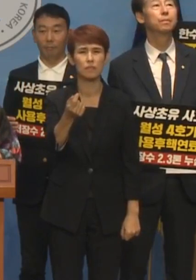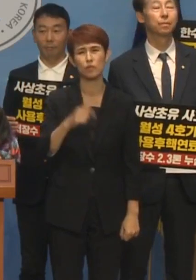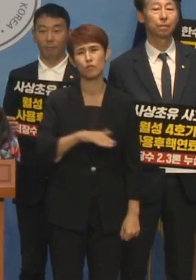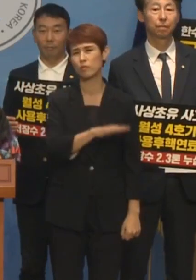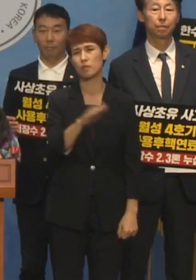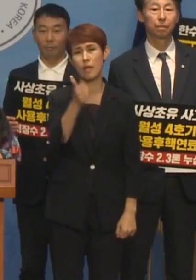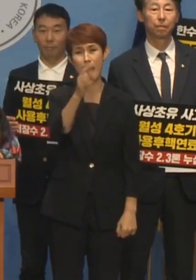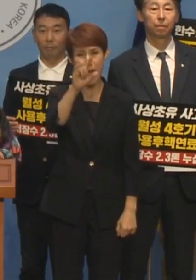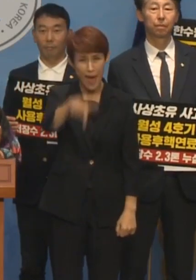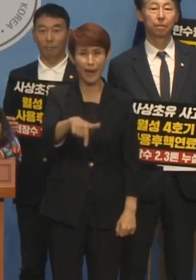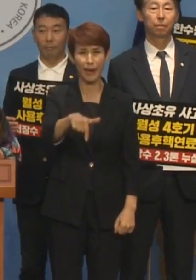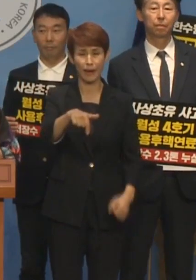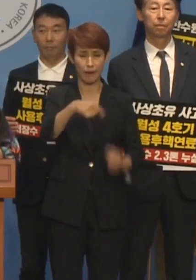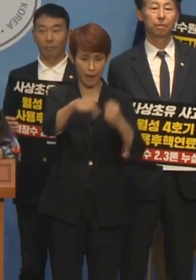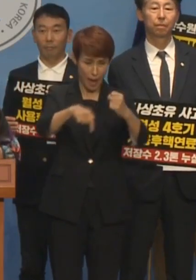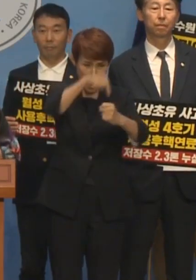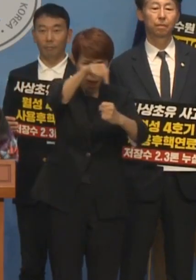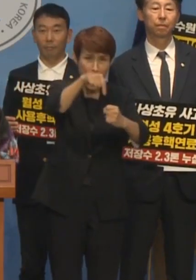핵이